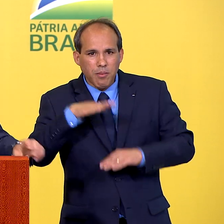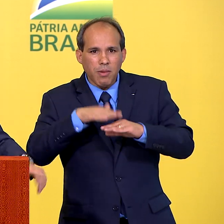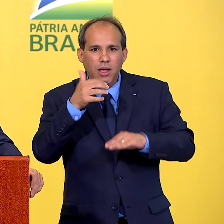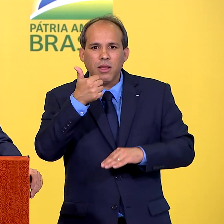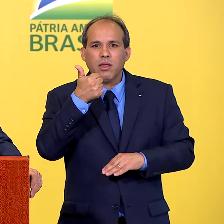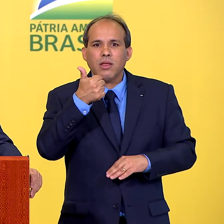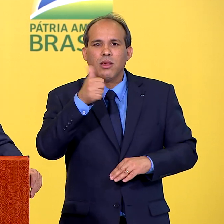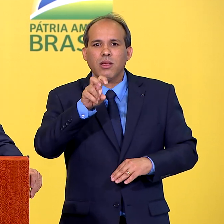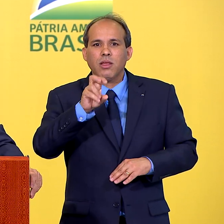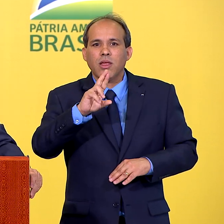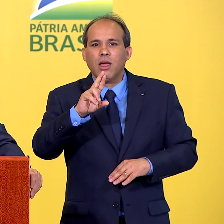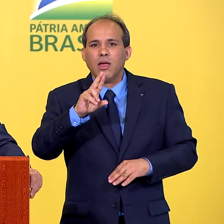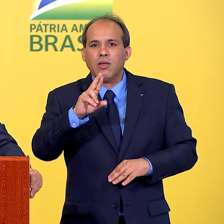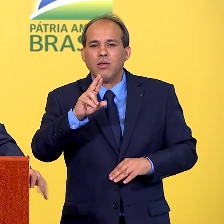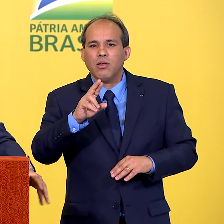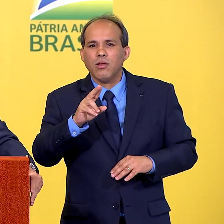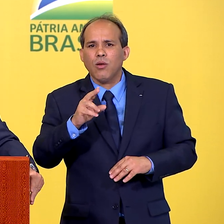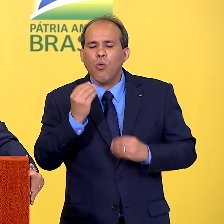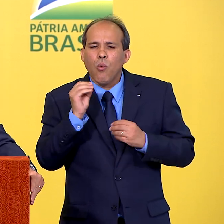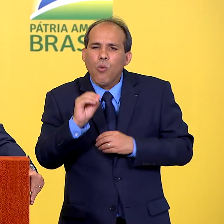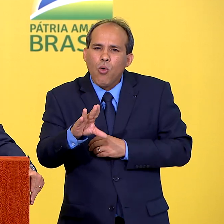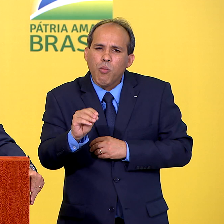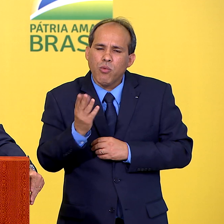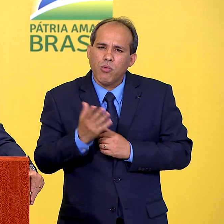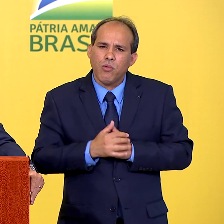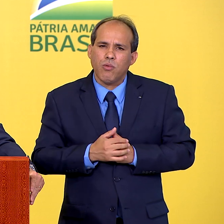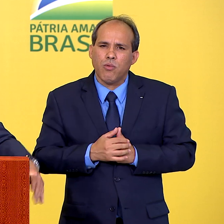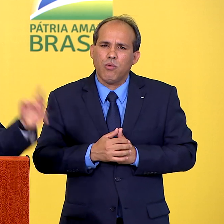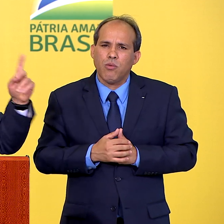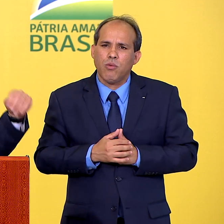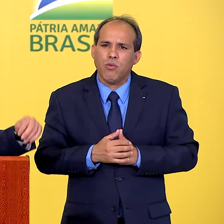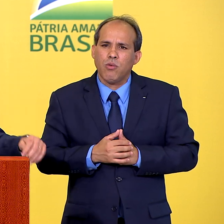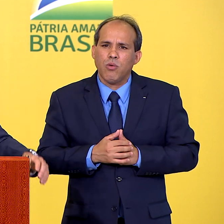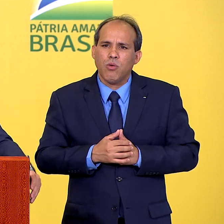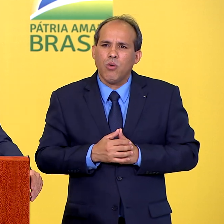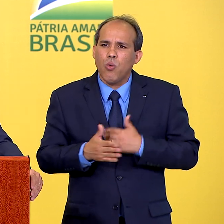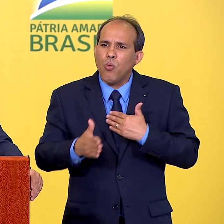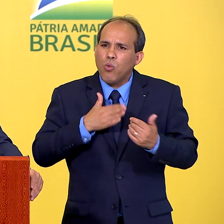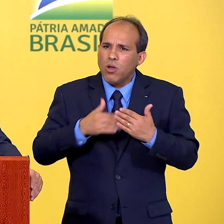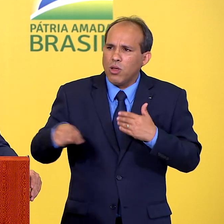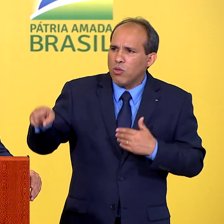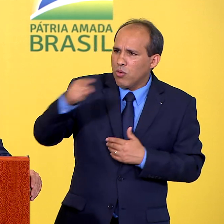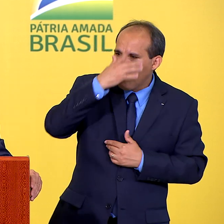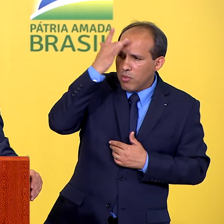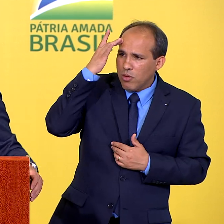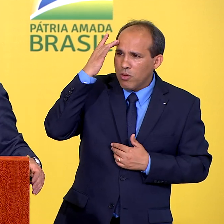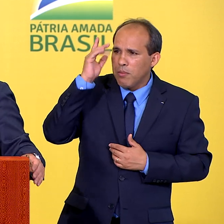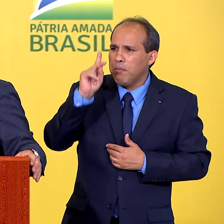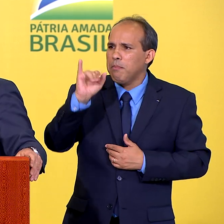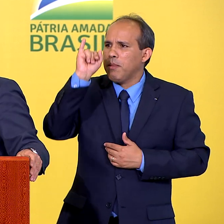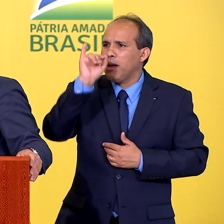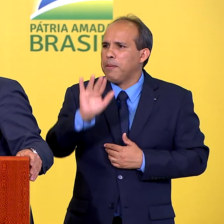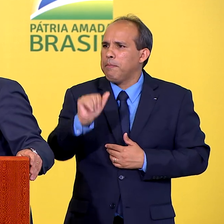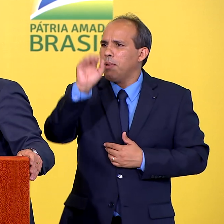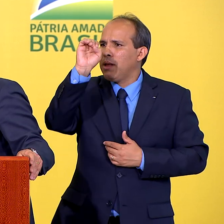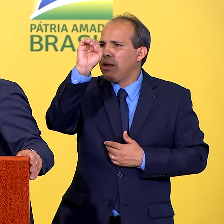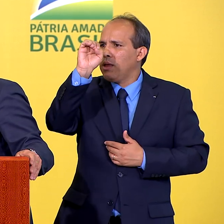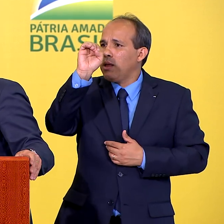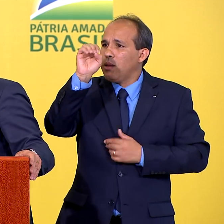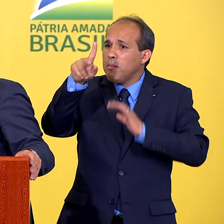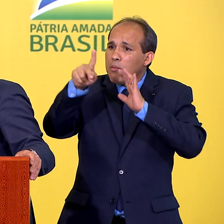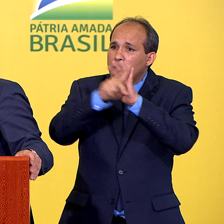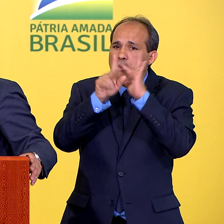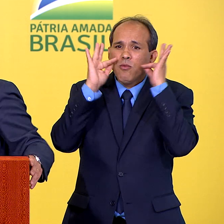até R$ 215. Imagina, qualquer um de nós, pai ou mãe de uma